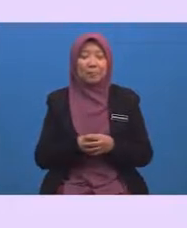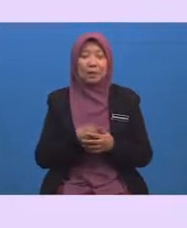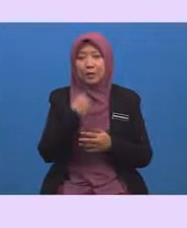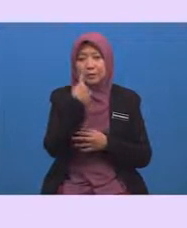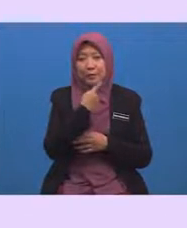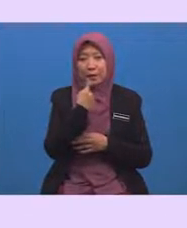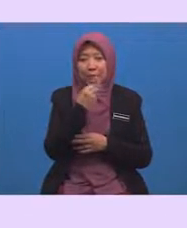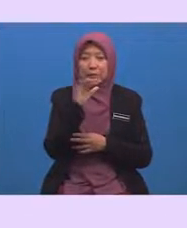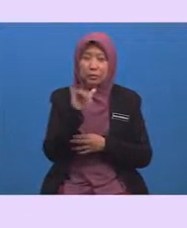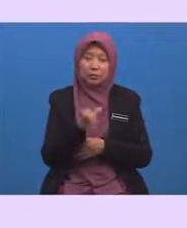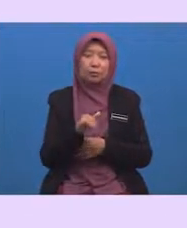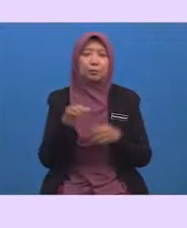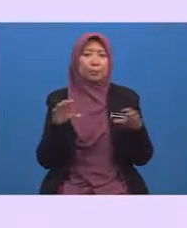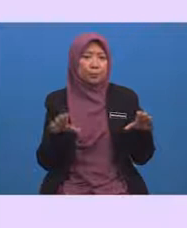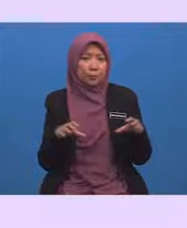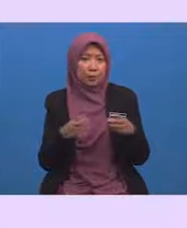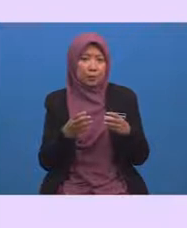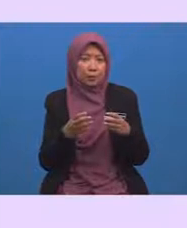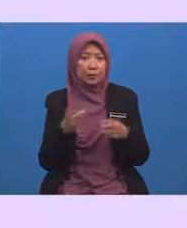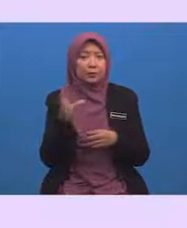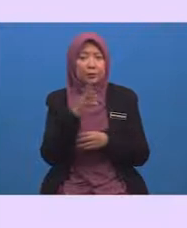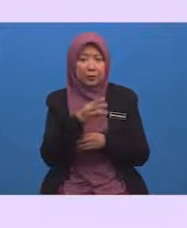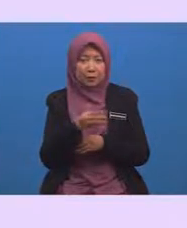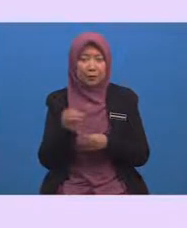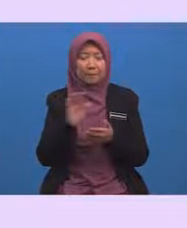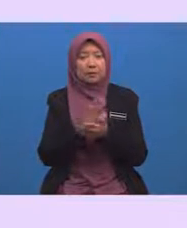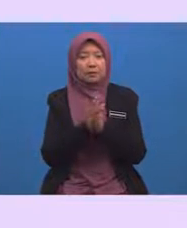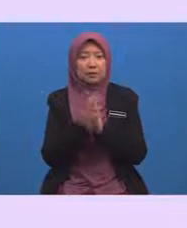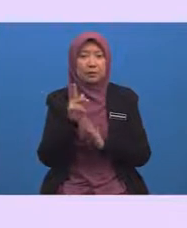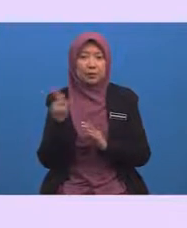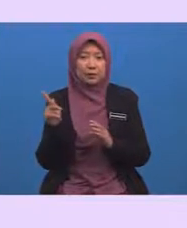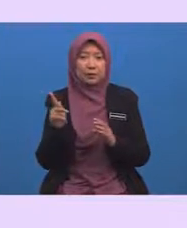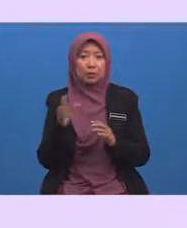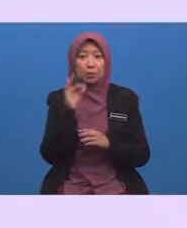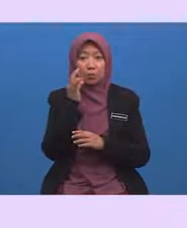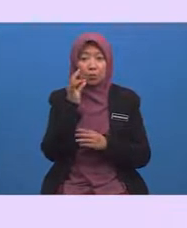Siapakah yang mencipta dan menjadikan buah ini, murid-murid?